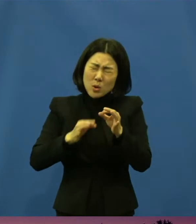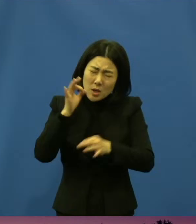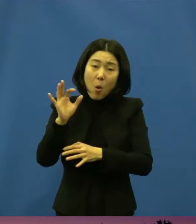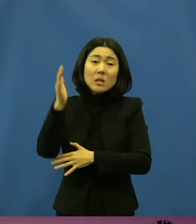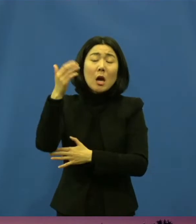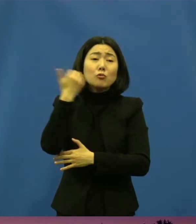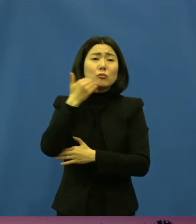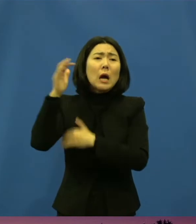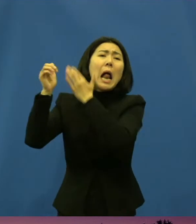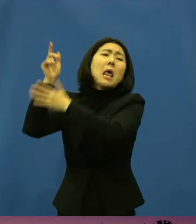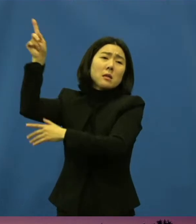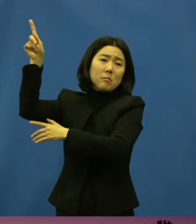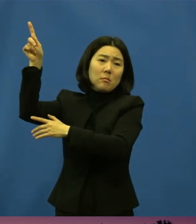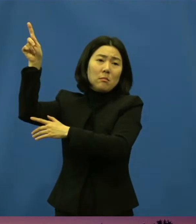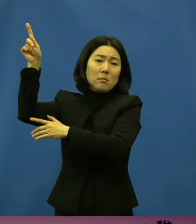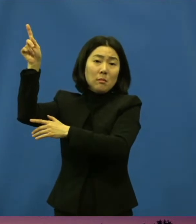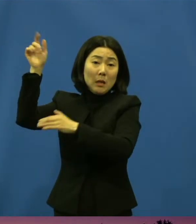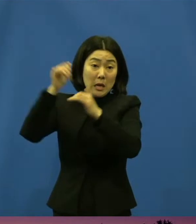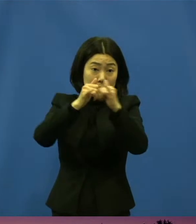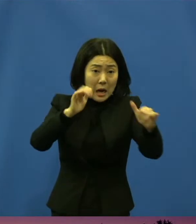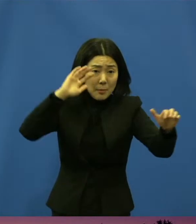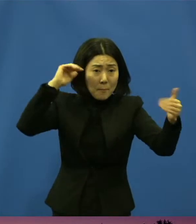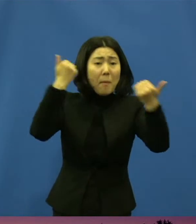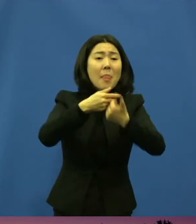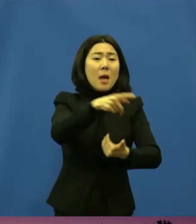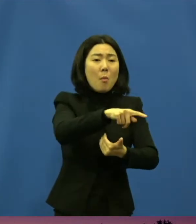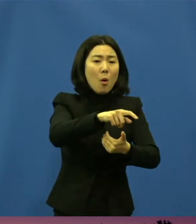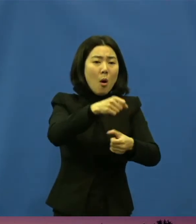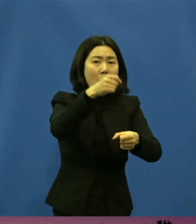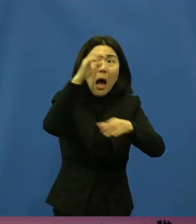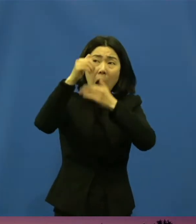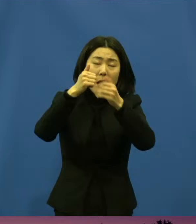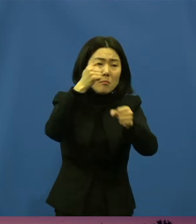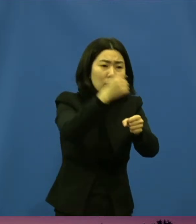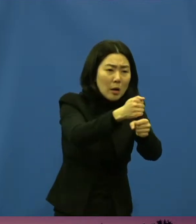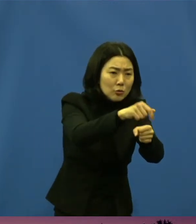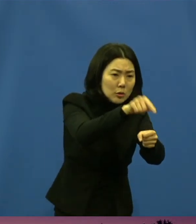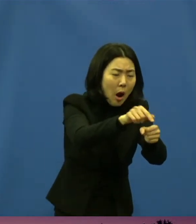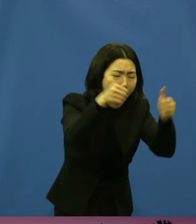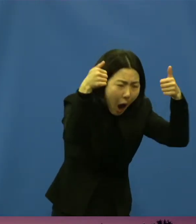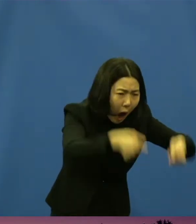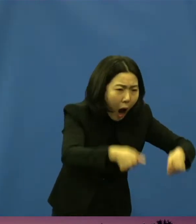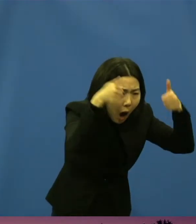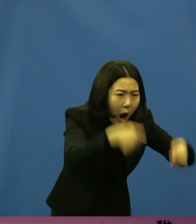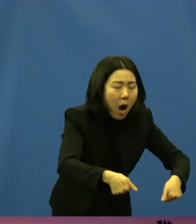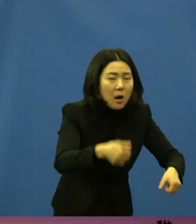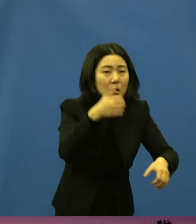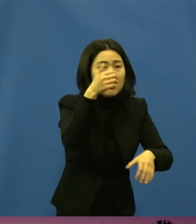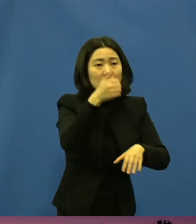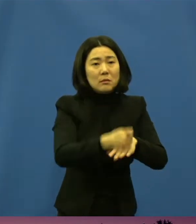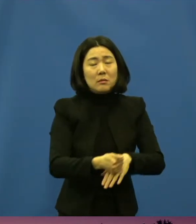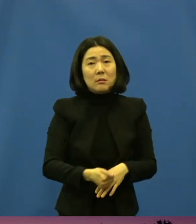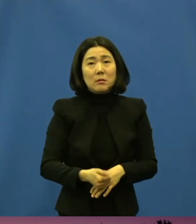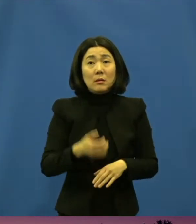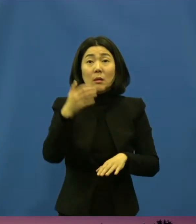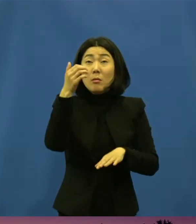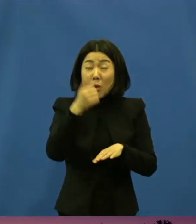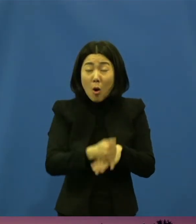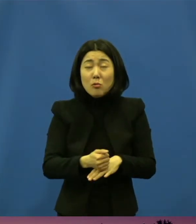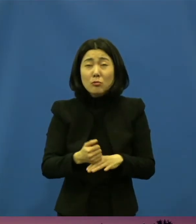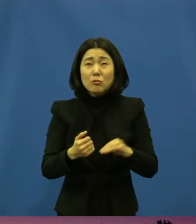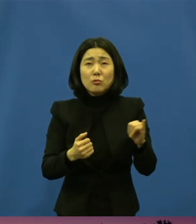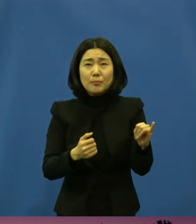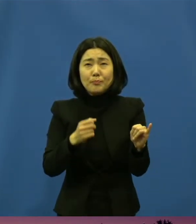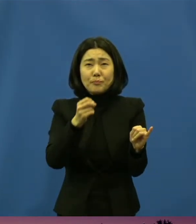그들을 부끄러운 욕심에 내버려 두셨으니 곧 그들의 여자들도 순리대로 쓸 것을 바꾸어 영리로